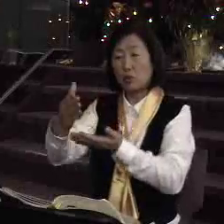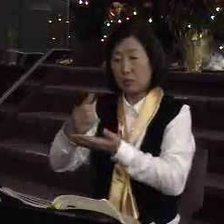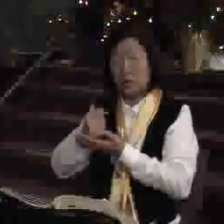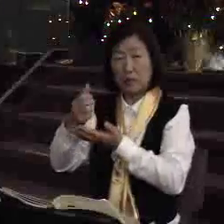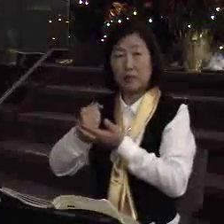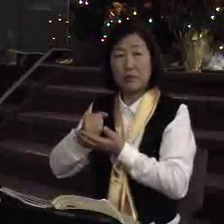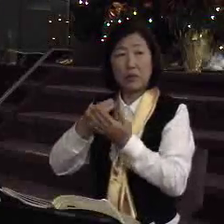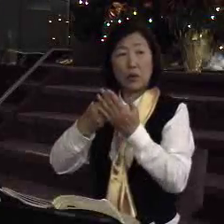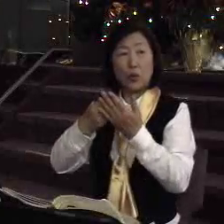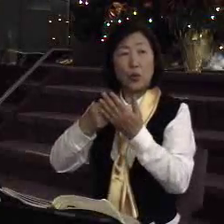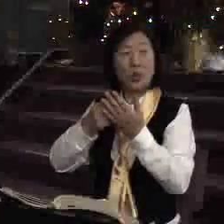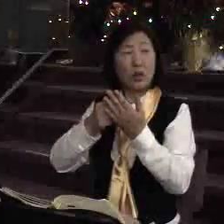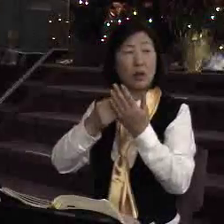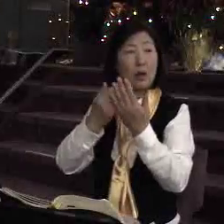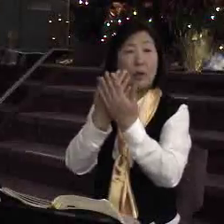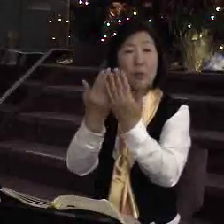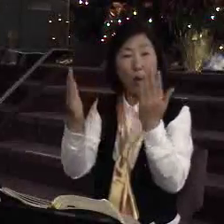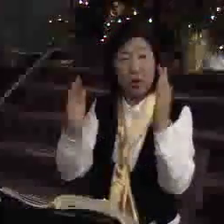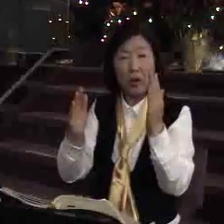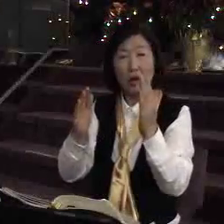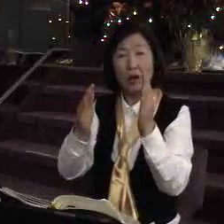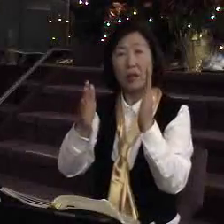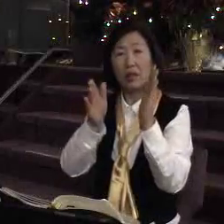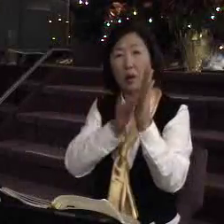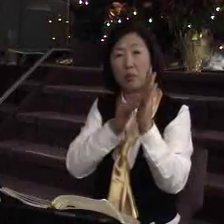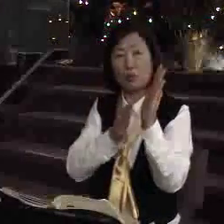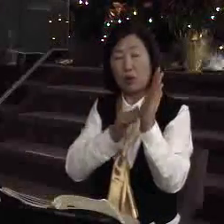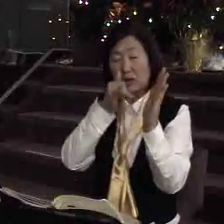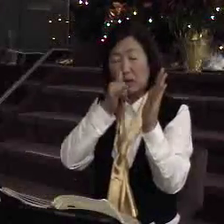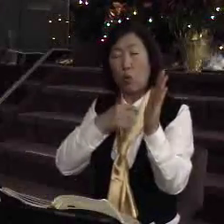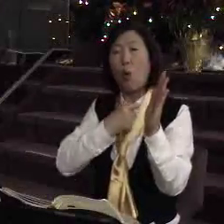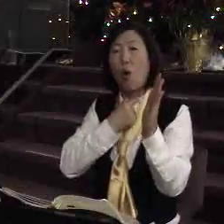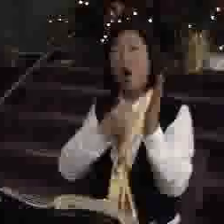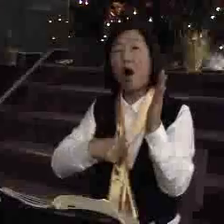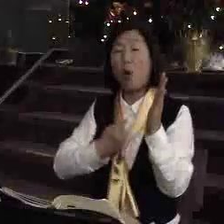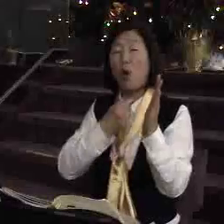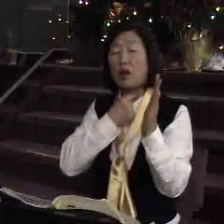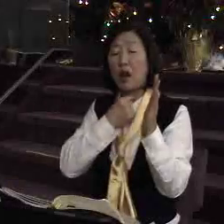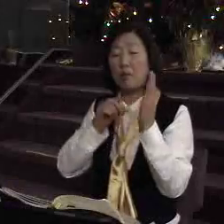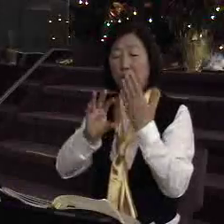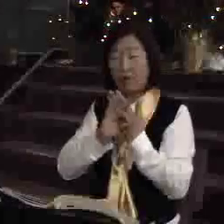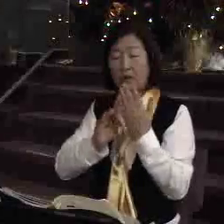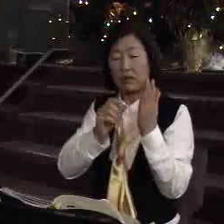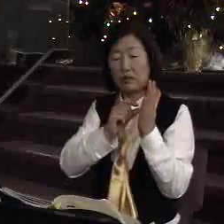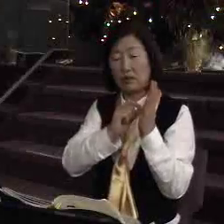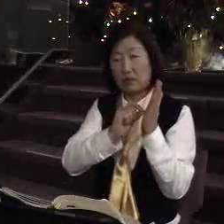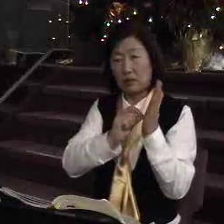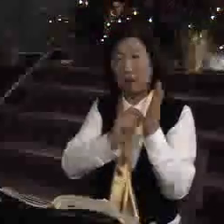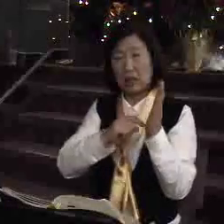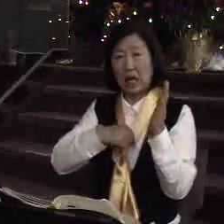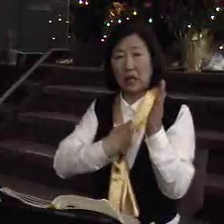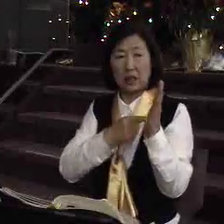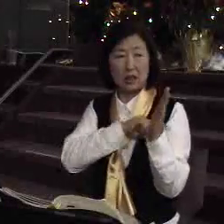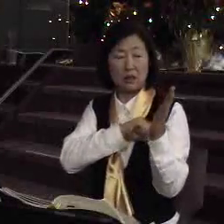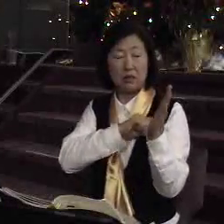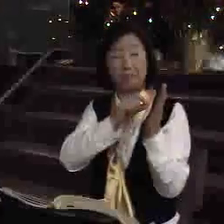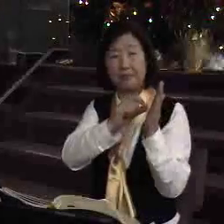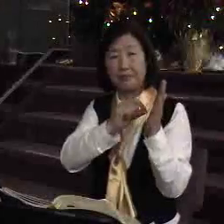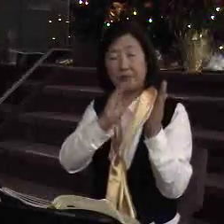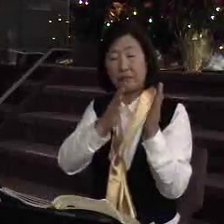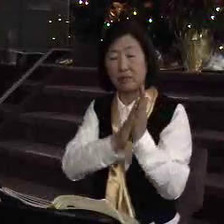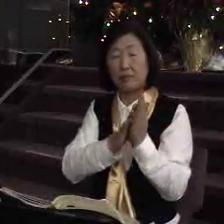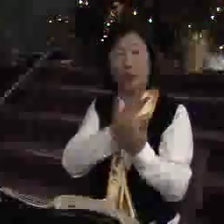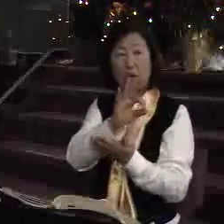유리벽에 부착되어 있습니다. 2008년도 세금 보고 헌금 통계 리포트 주간엔 안내지가 있고요. 오늘 헌금 시간에